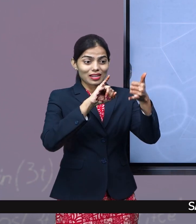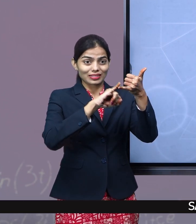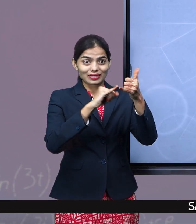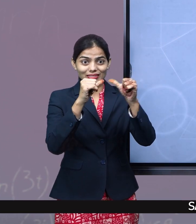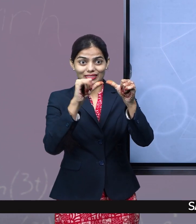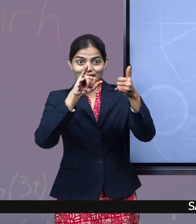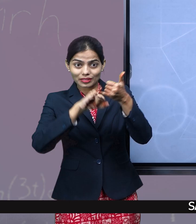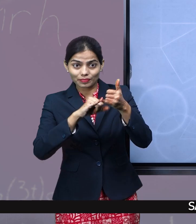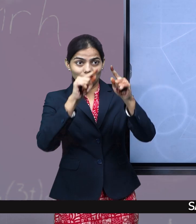SAS,